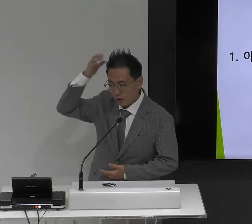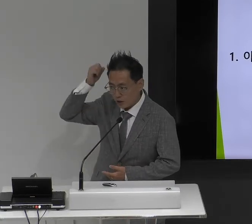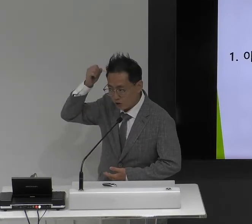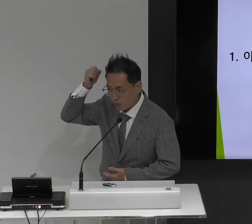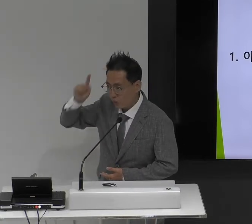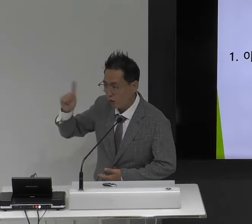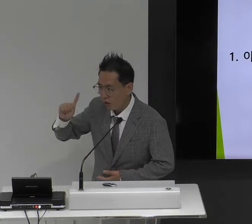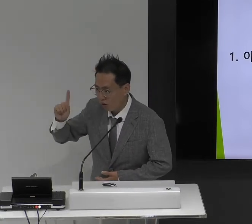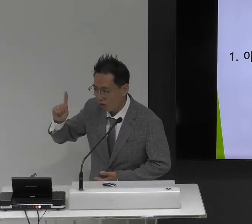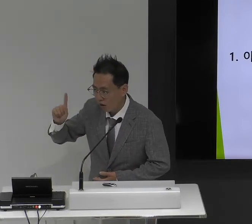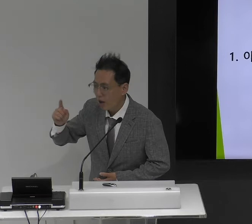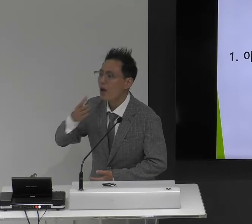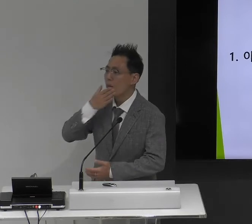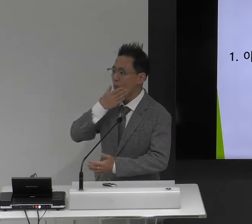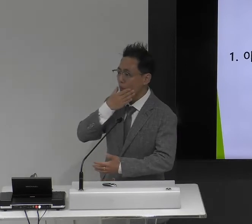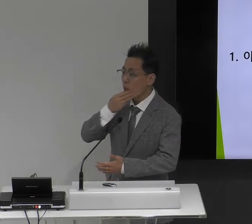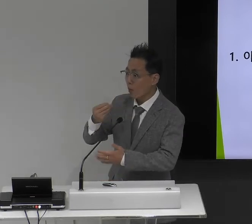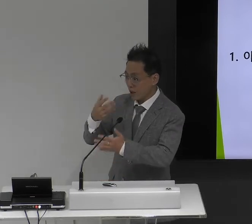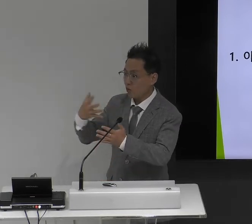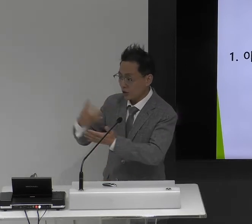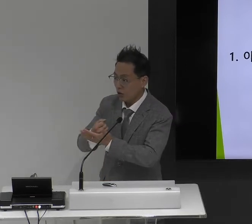기억하시죠? 뭐요? 복 받기 위해서?